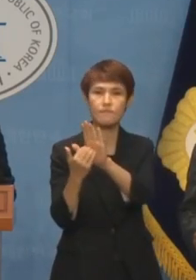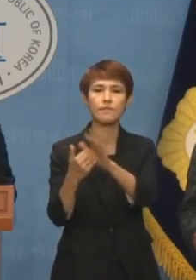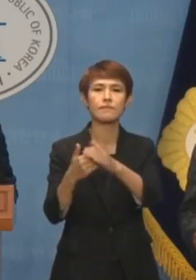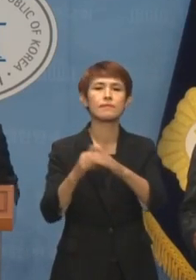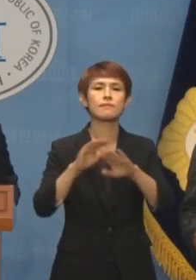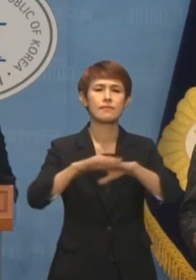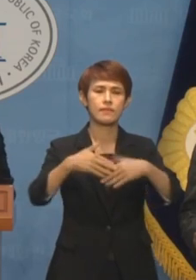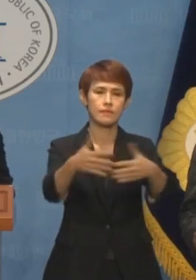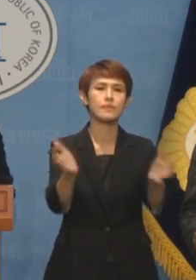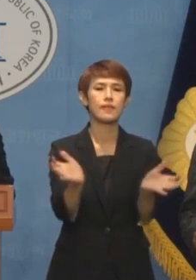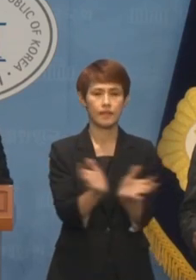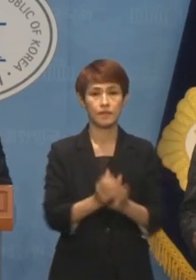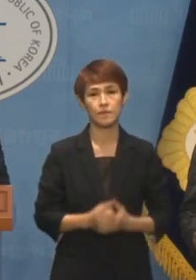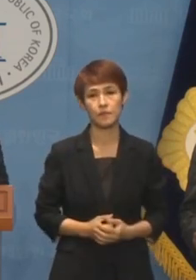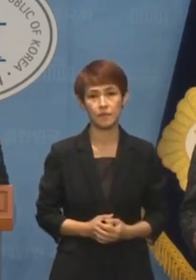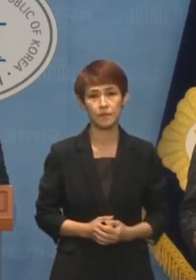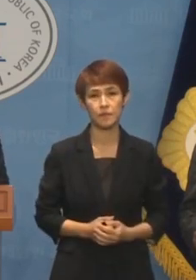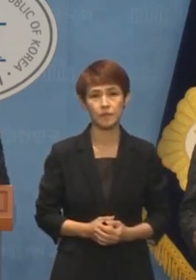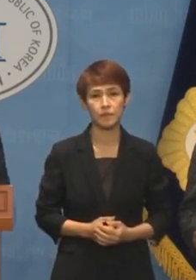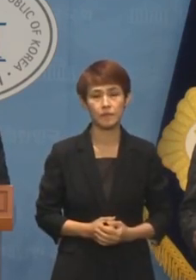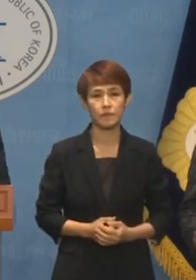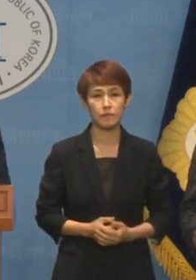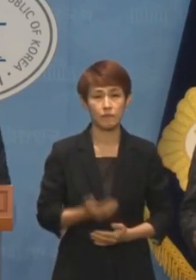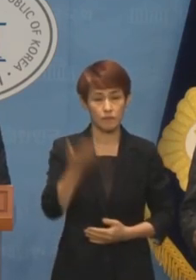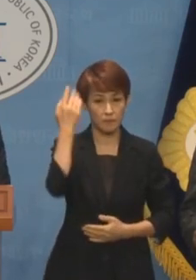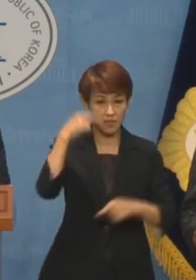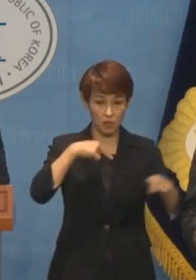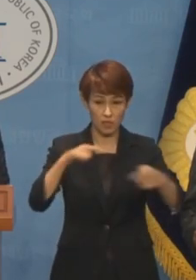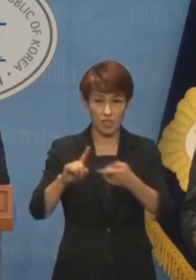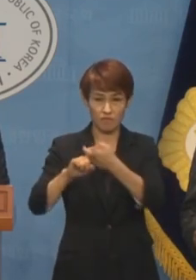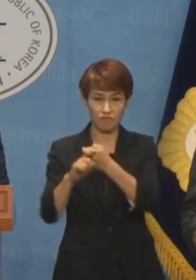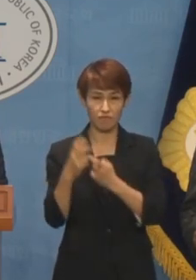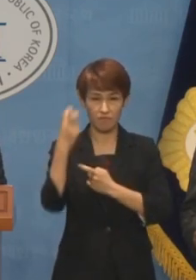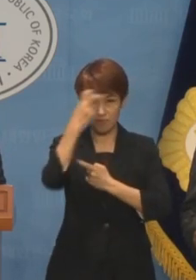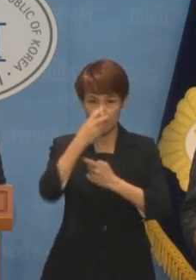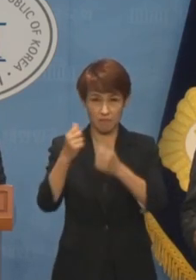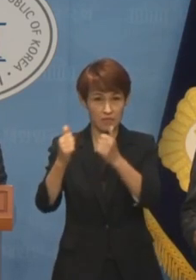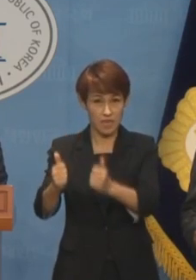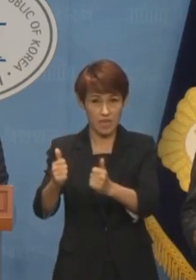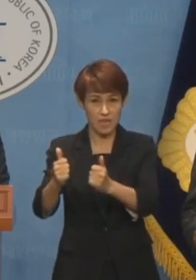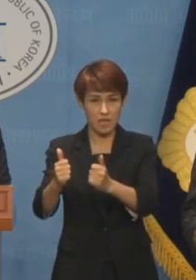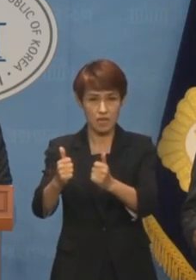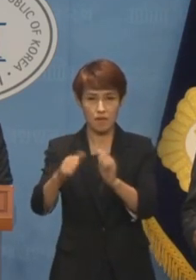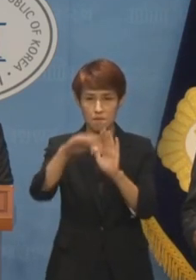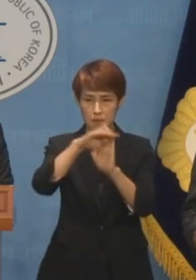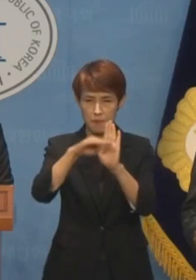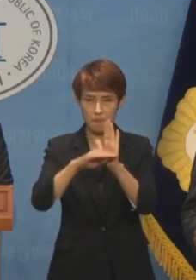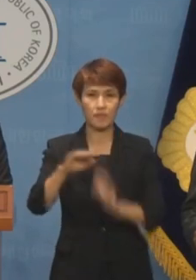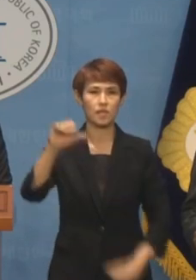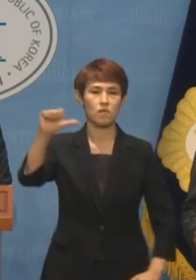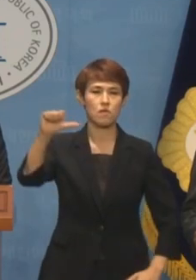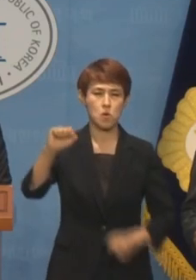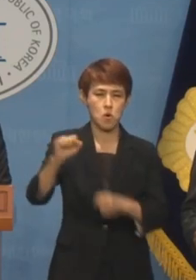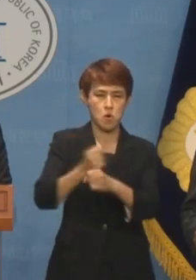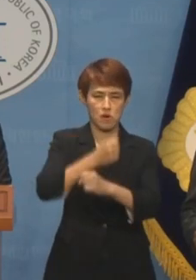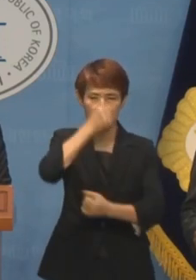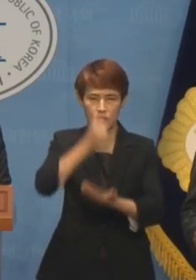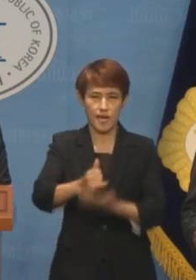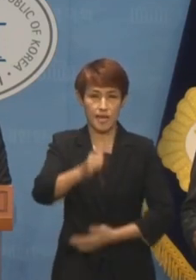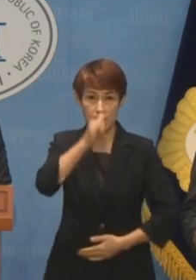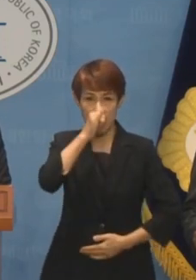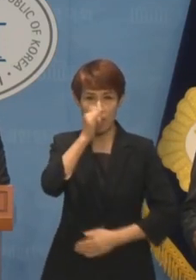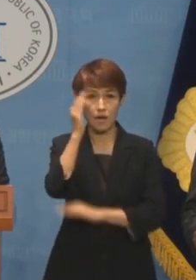저희들이 지금 지난번에 정치검찰이 5가지 유형의 어떤 조작 범죄를 저질렀다는 내용을